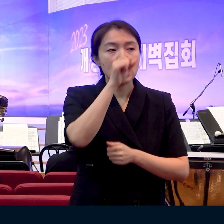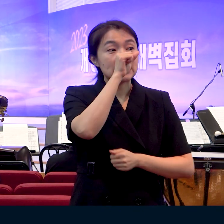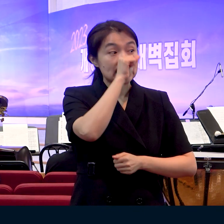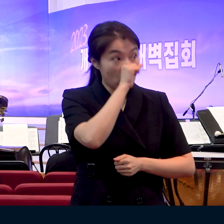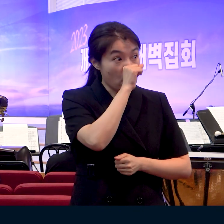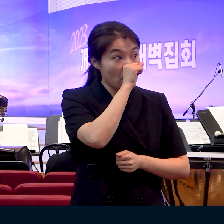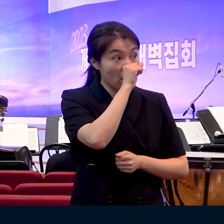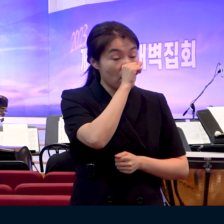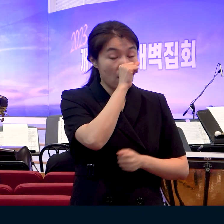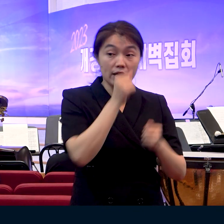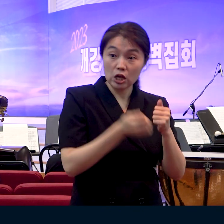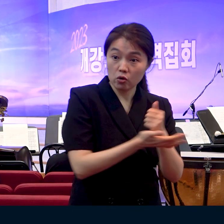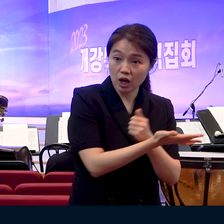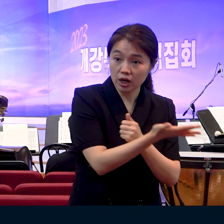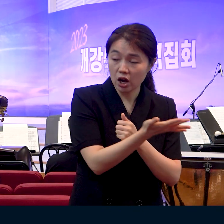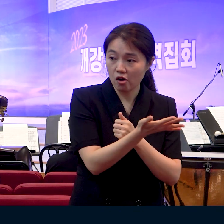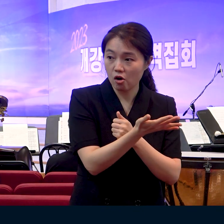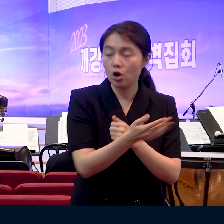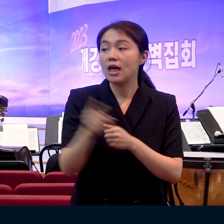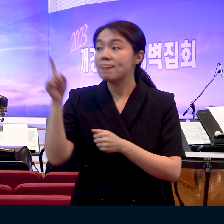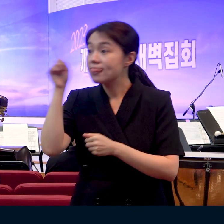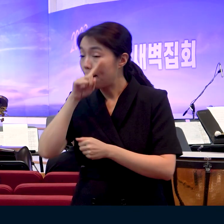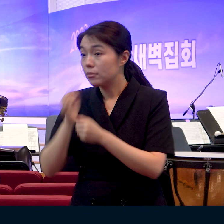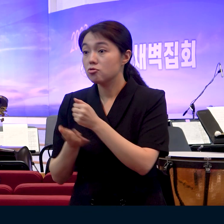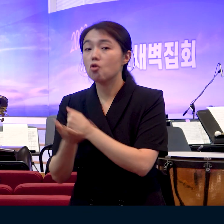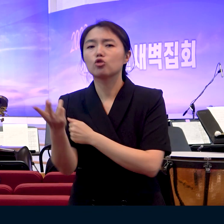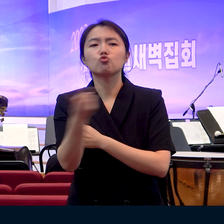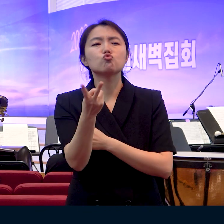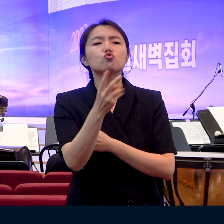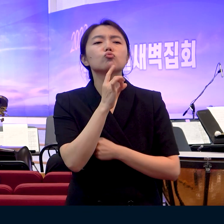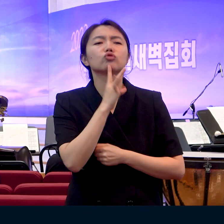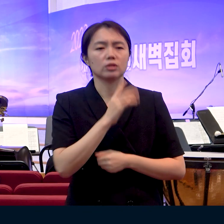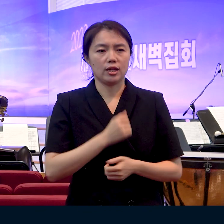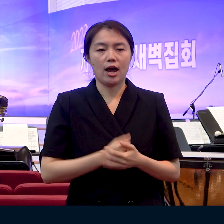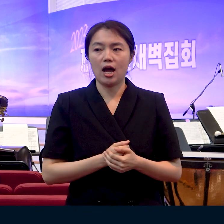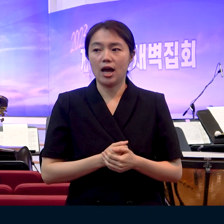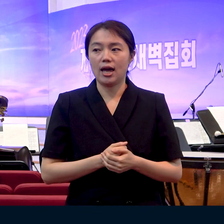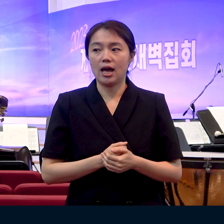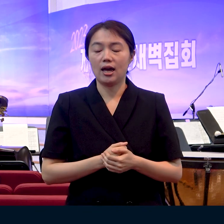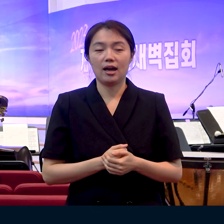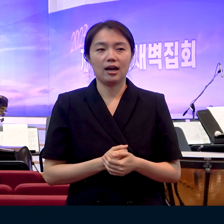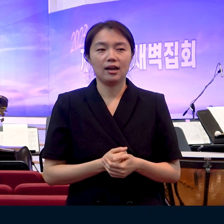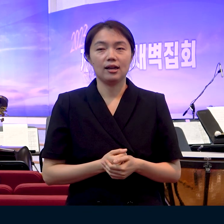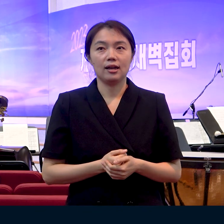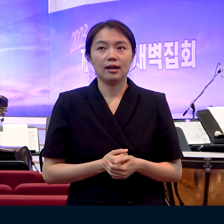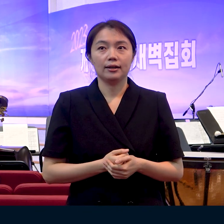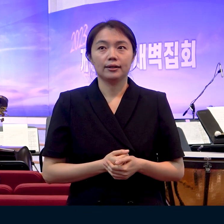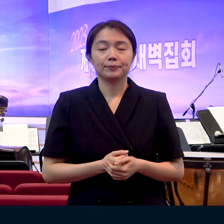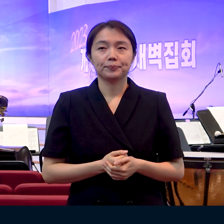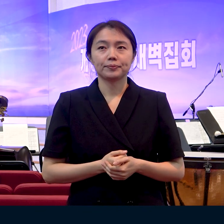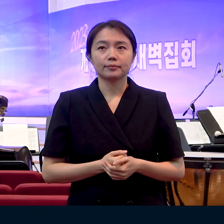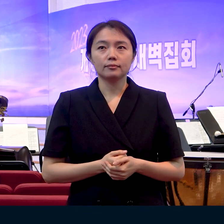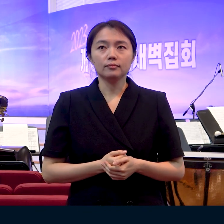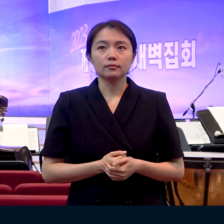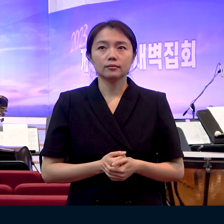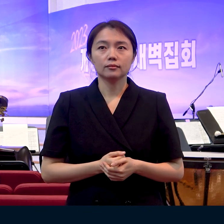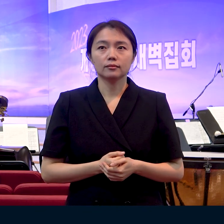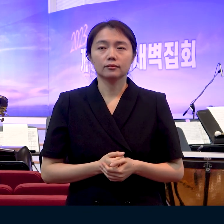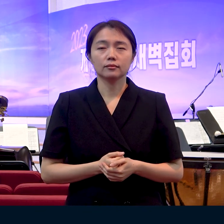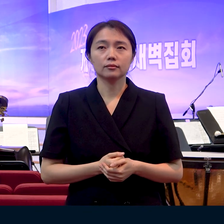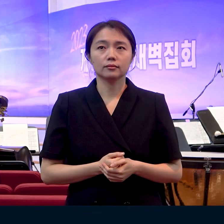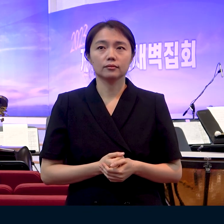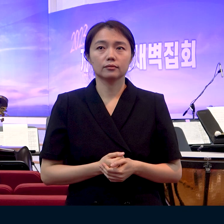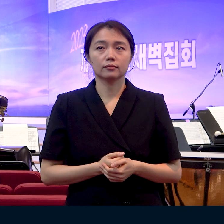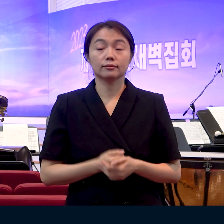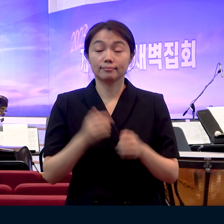아니면 뭐예요? 악한 영향력입니다. 아무것도 아닌 영향력은 있을 수 없어요. 영향력은 그렇게 무섭습니다.